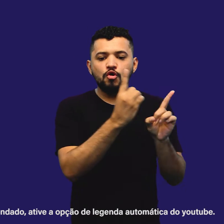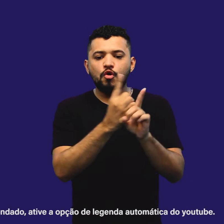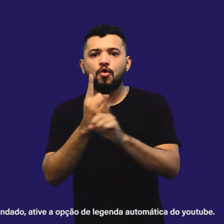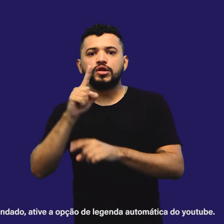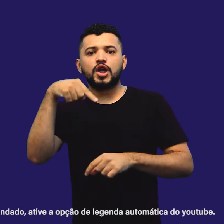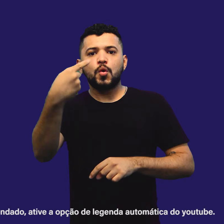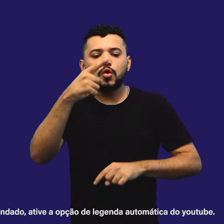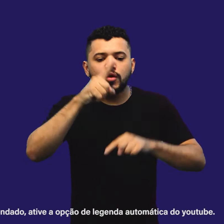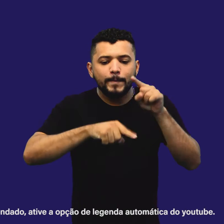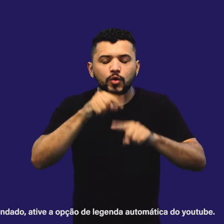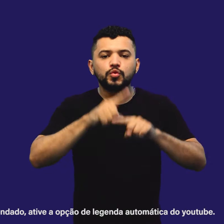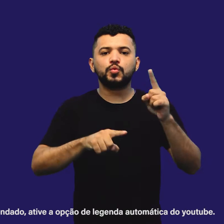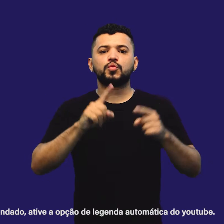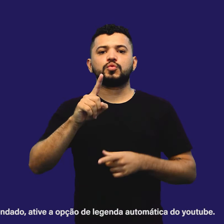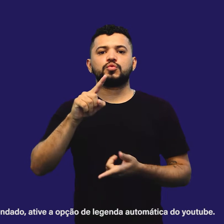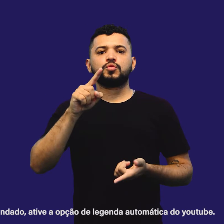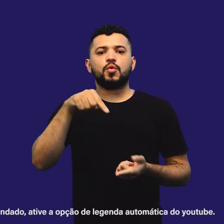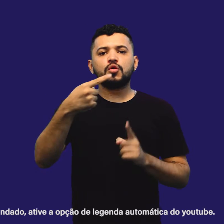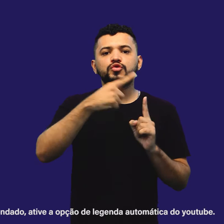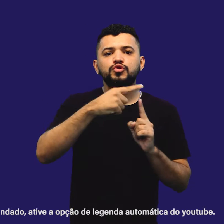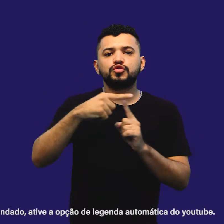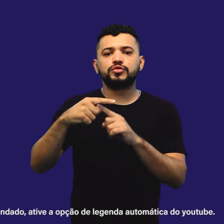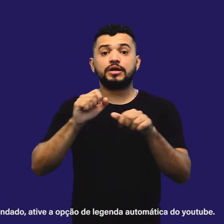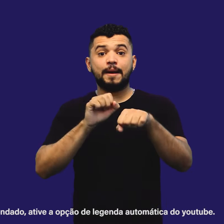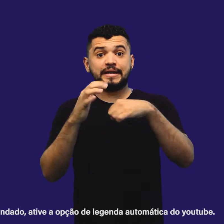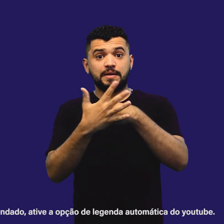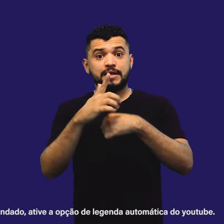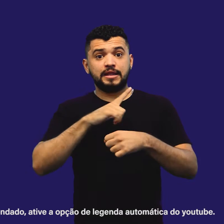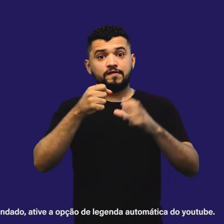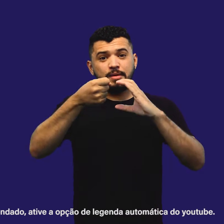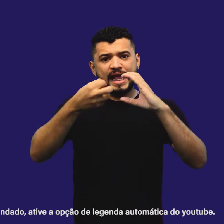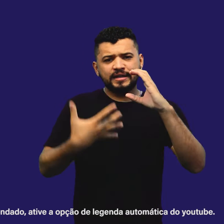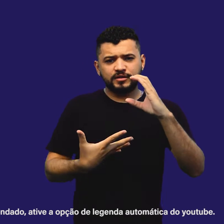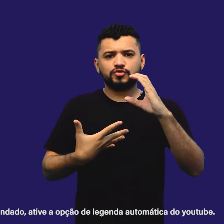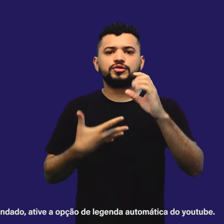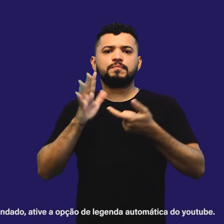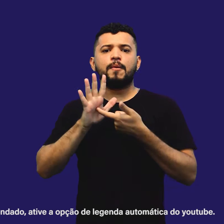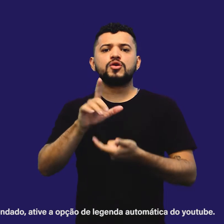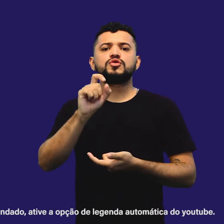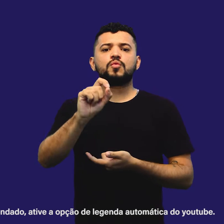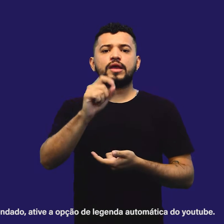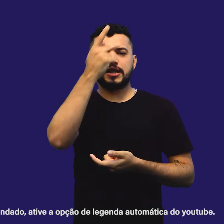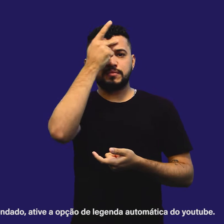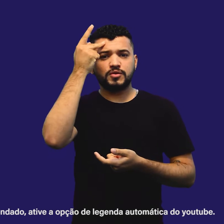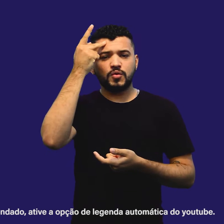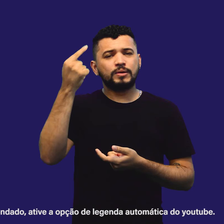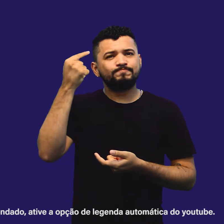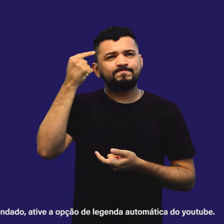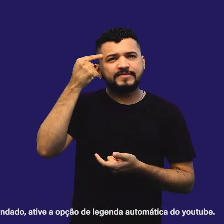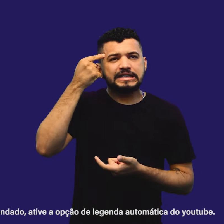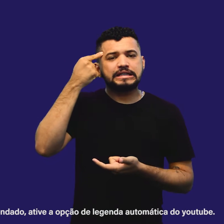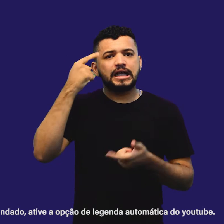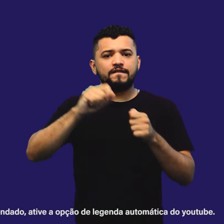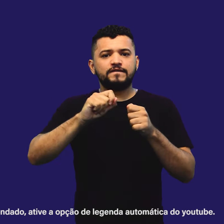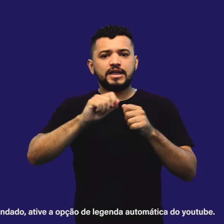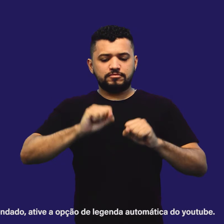outro produto a oferecer. E a pandemia teve uma característica muito interessante que instigou todo mundo a buscar esse